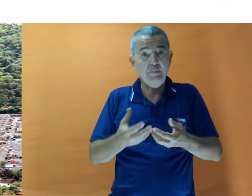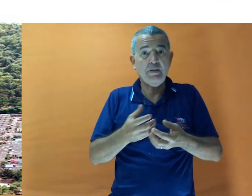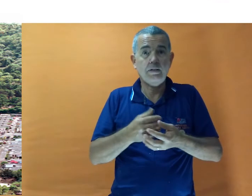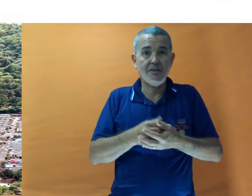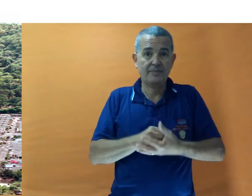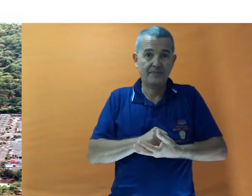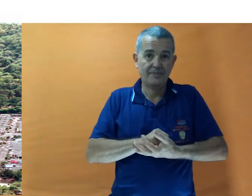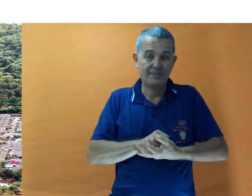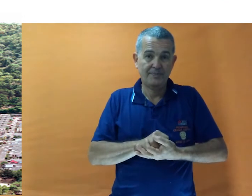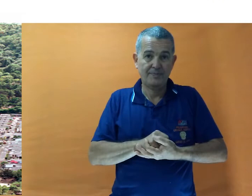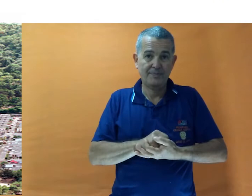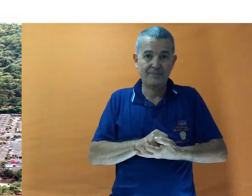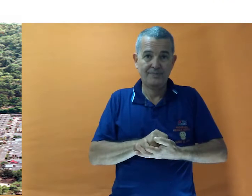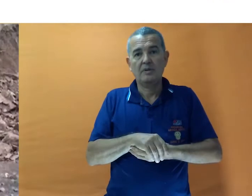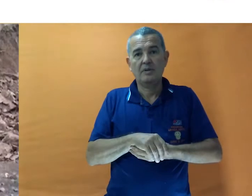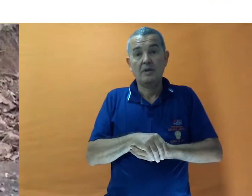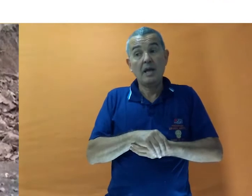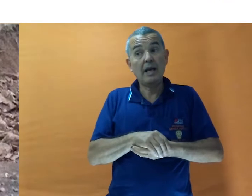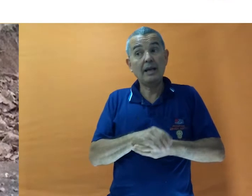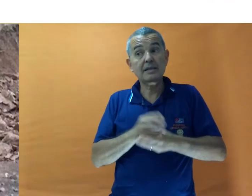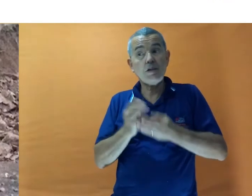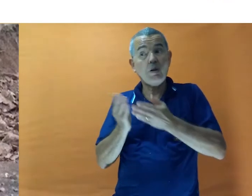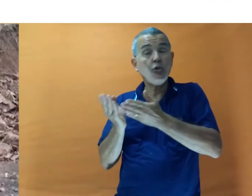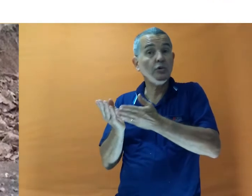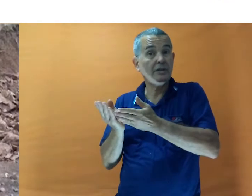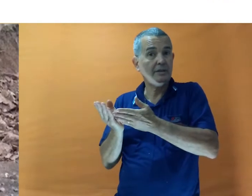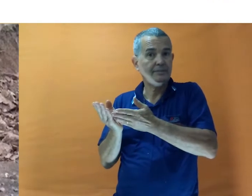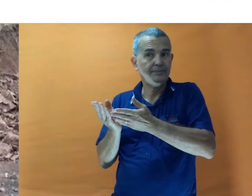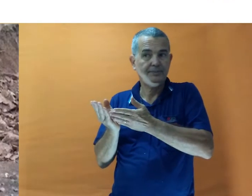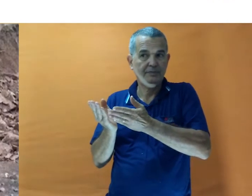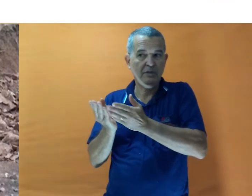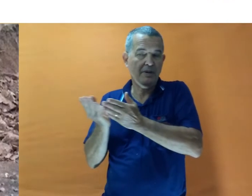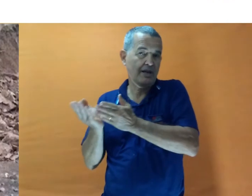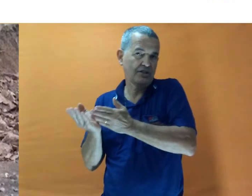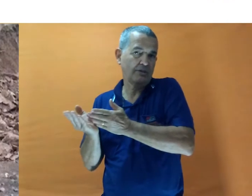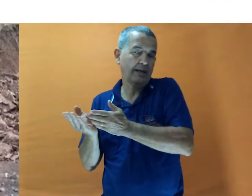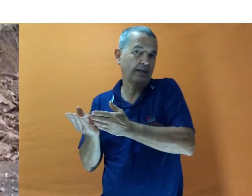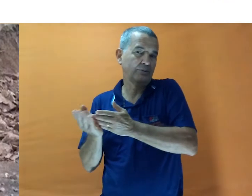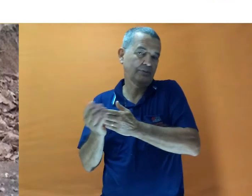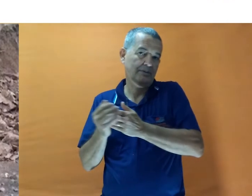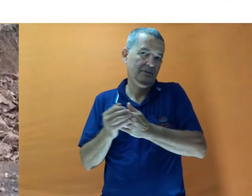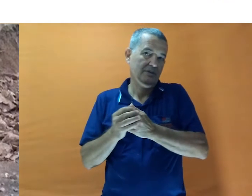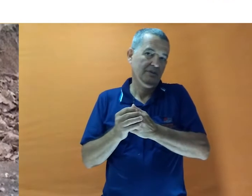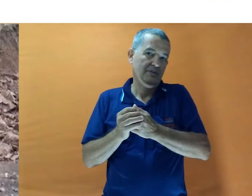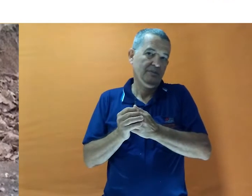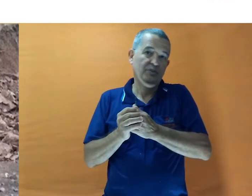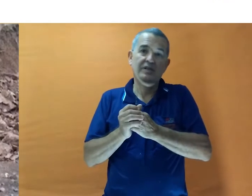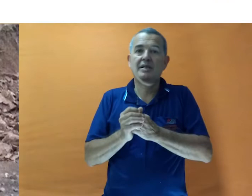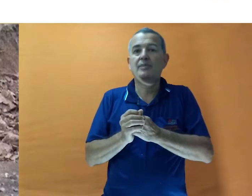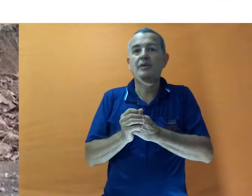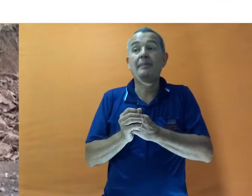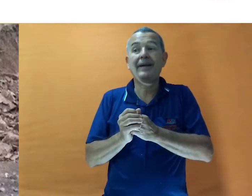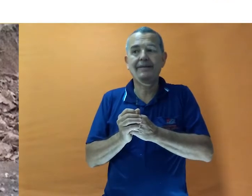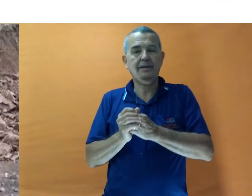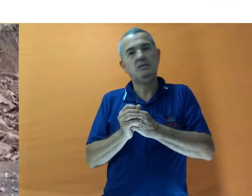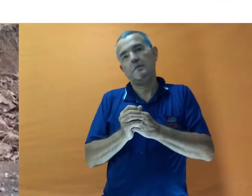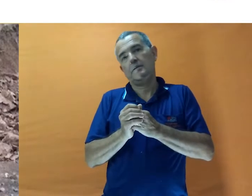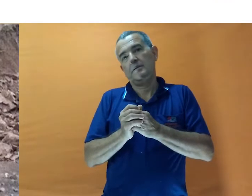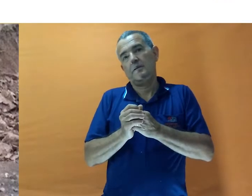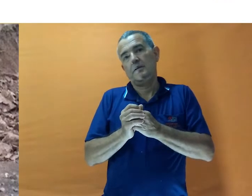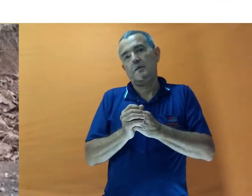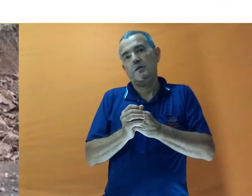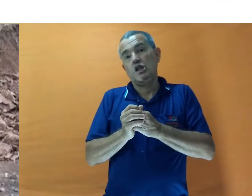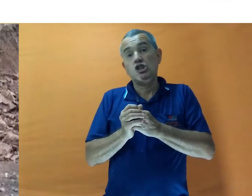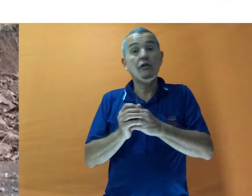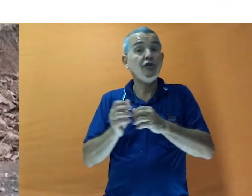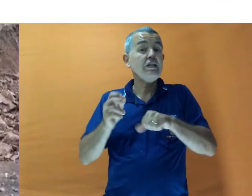de fluência e libras. Em relação a outra imagem ao lado, por exemplo,